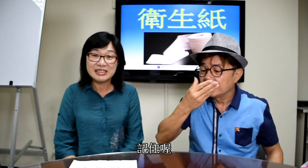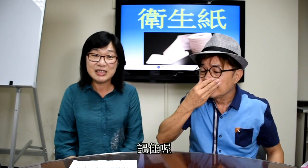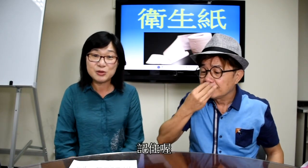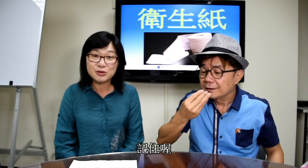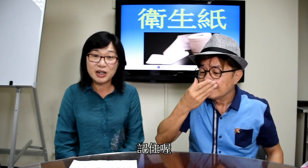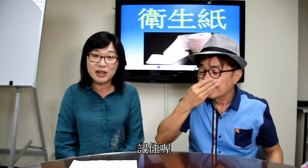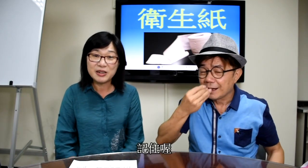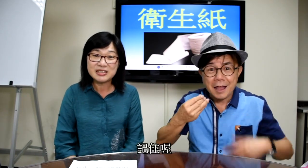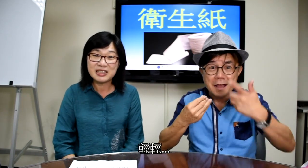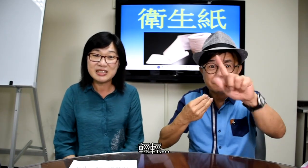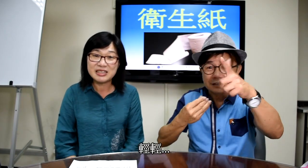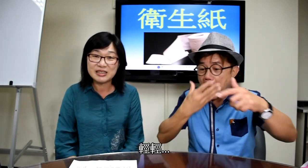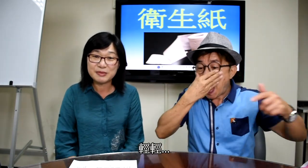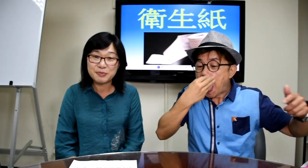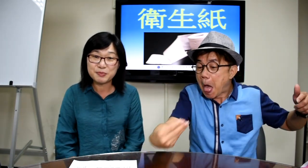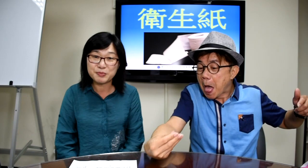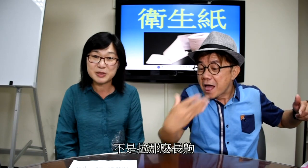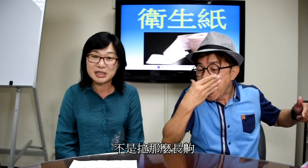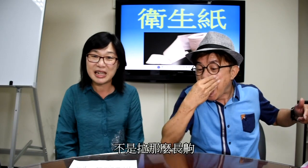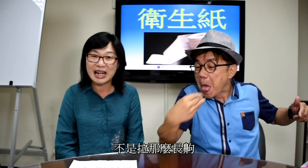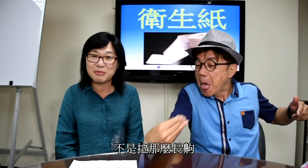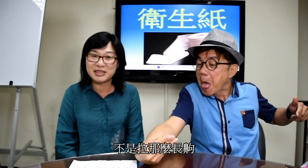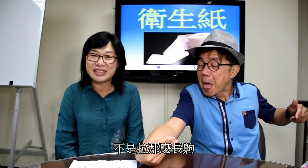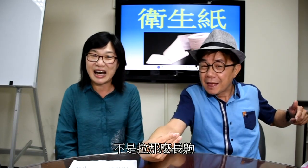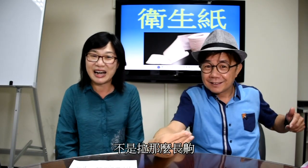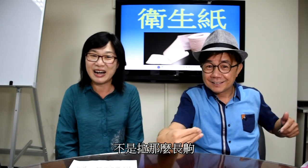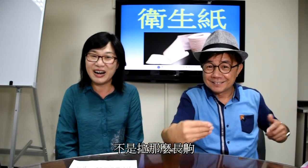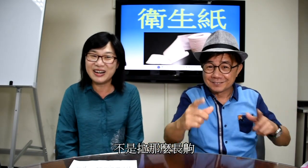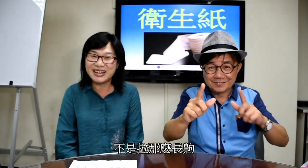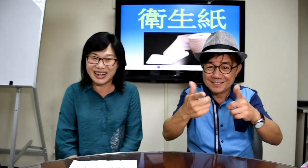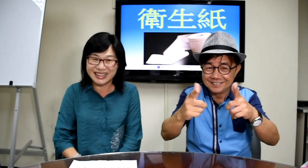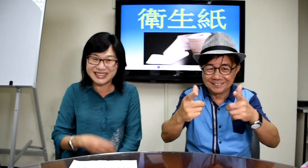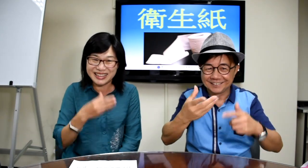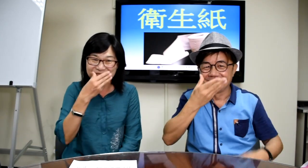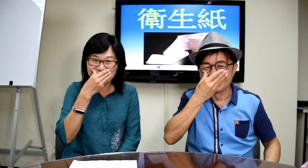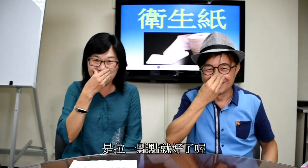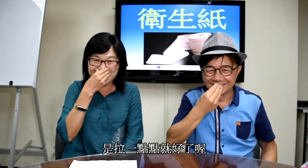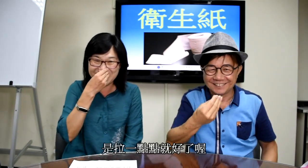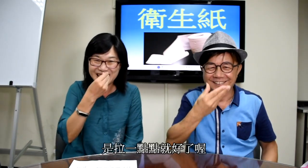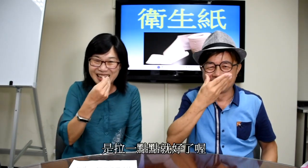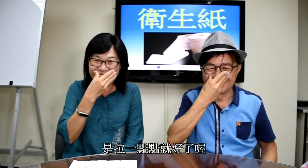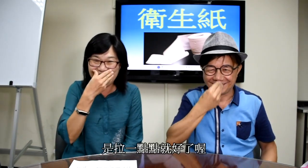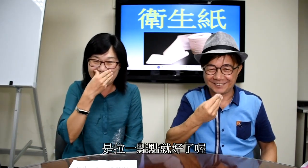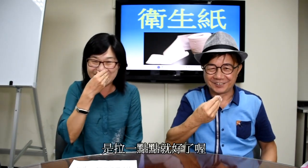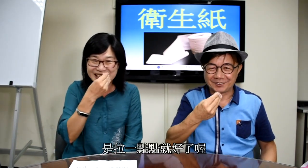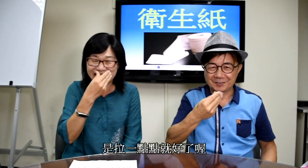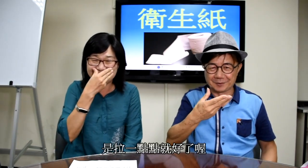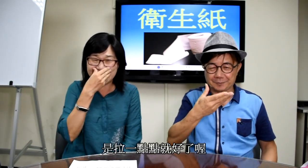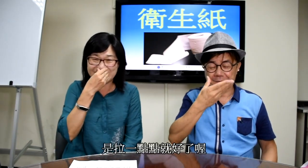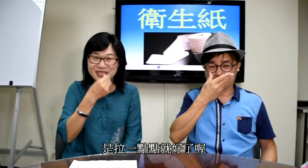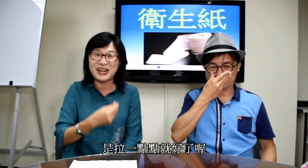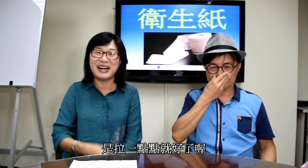记住哦，轻轻，不是拉那么长哦，拉一点点就好